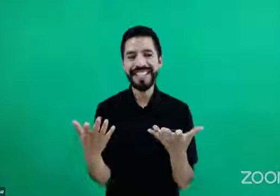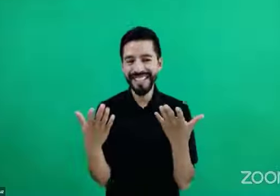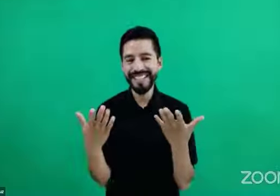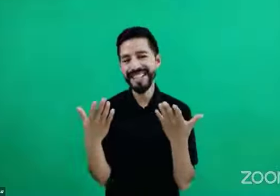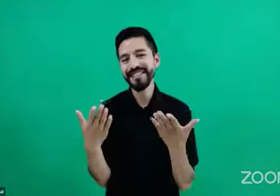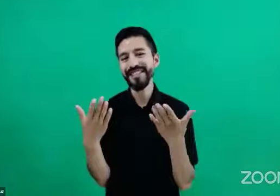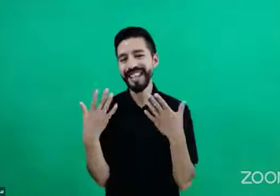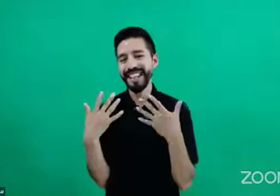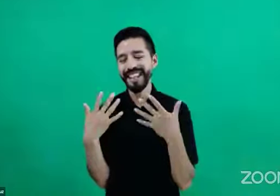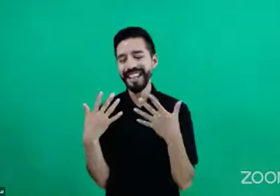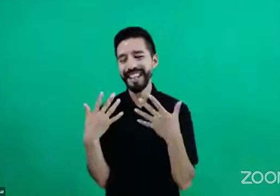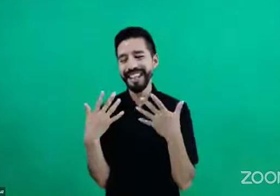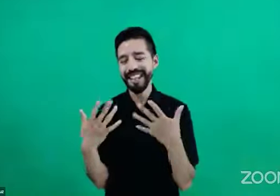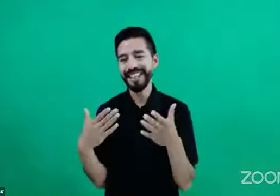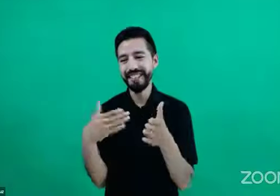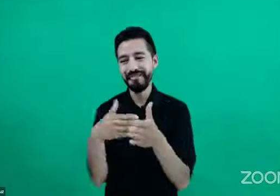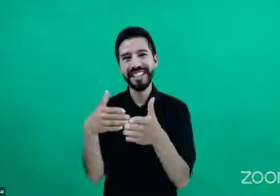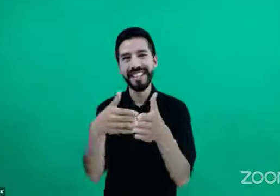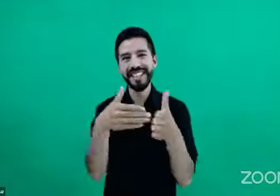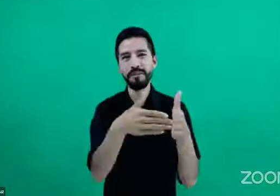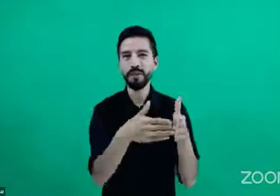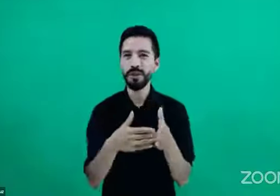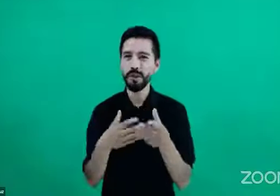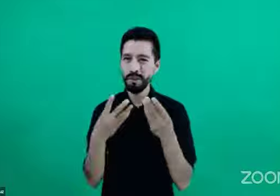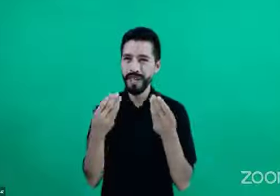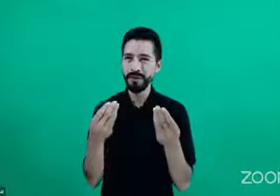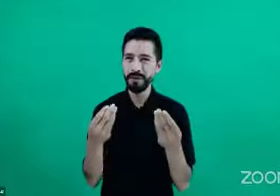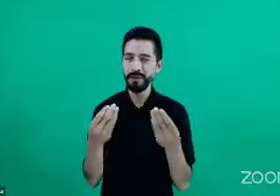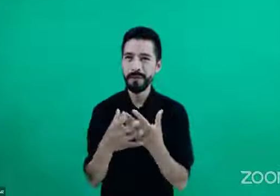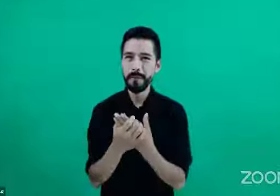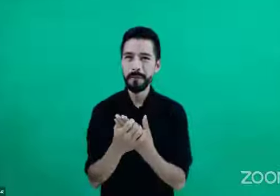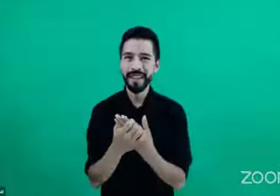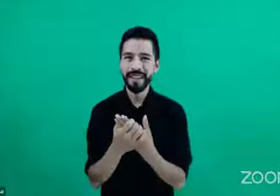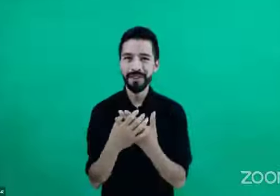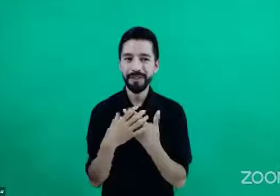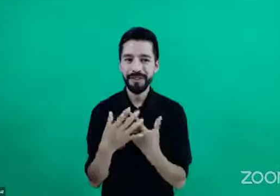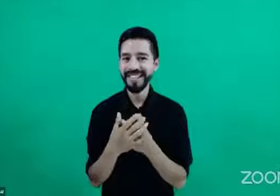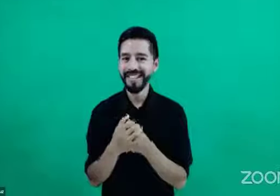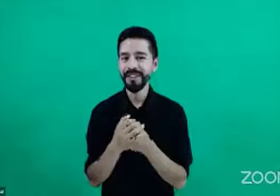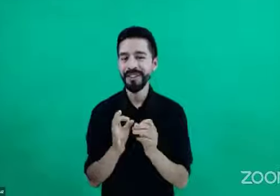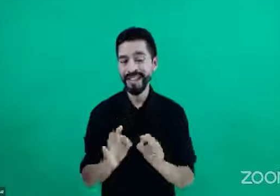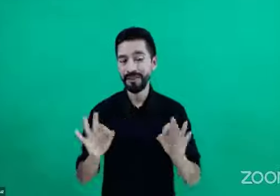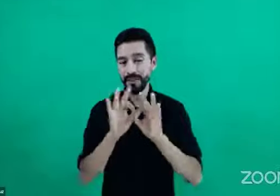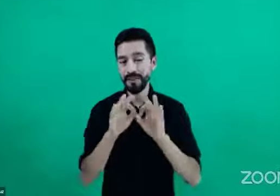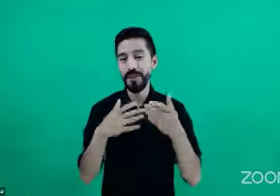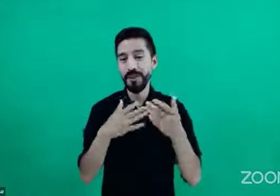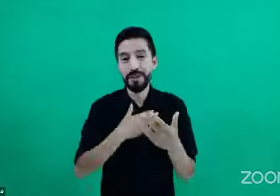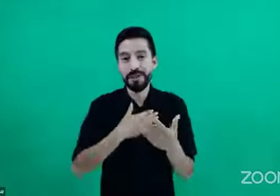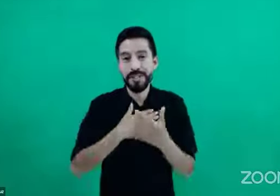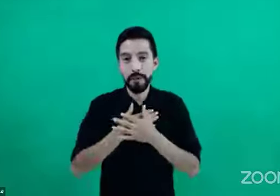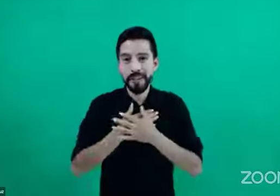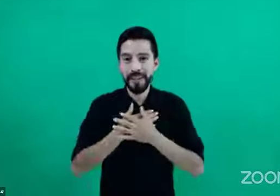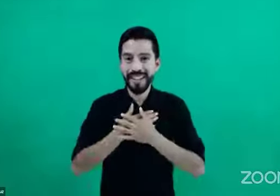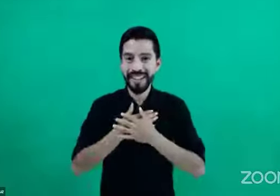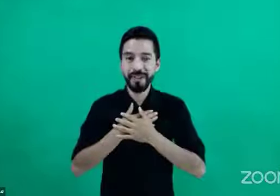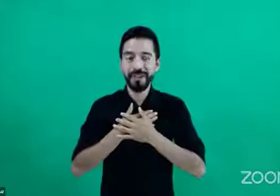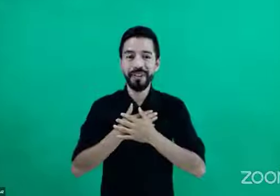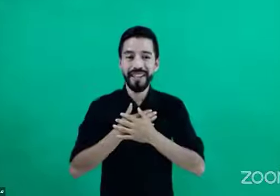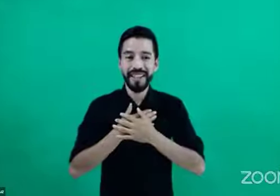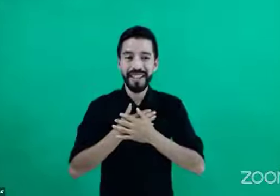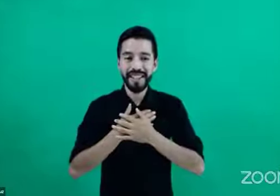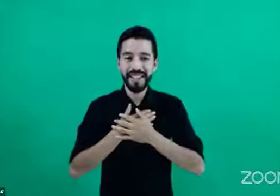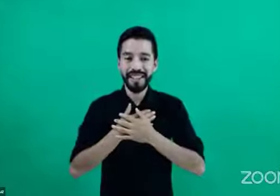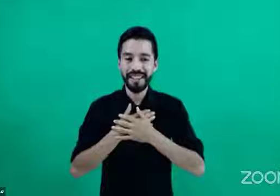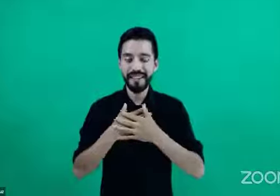pues sí, es eso el que se enfrentan a muchos obstáculos. Entonces es algo que nosotros, o al menos en lo personal